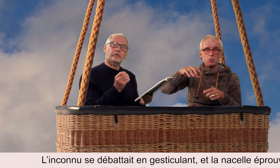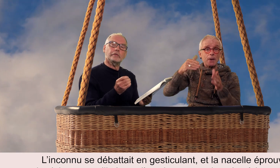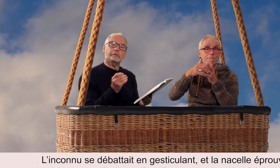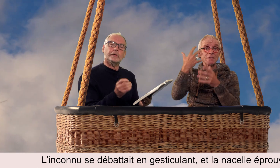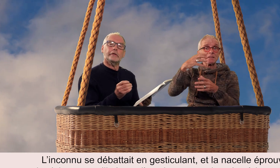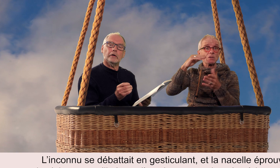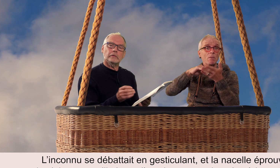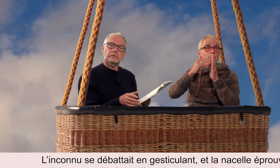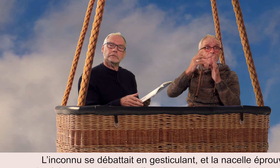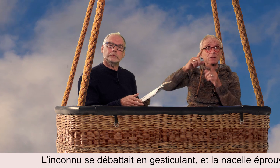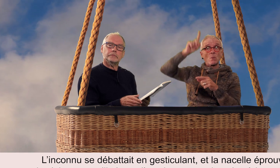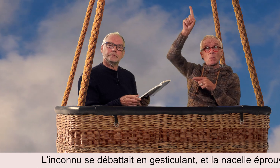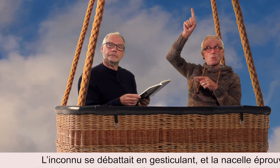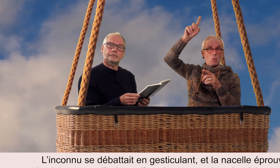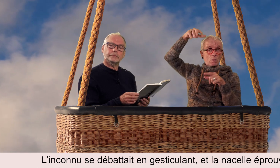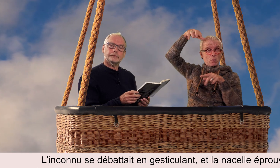500 mètres de hauteur.